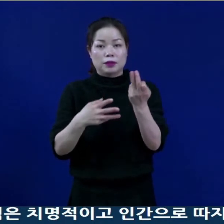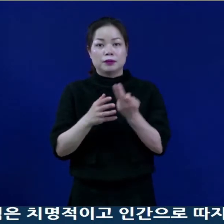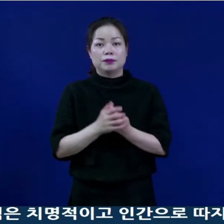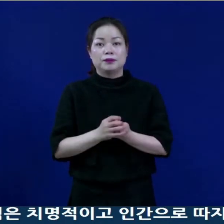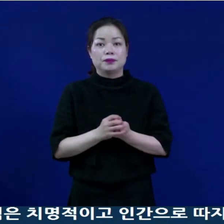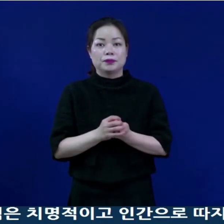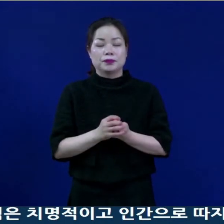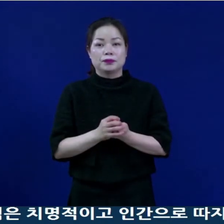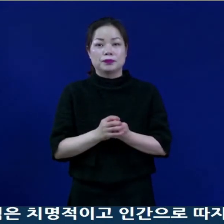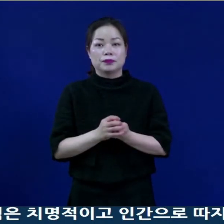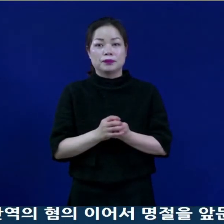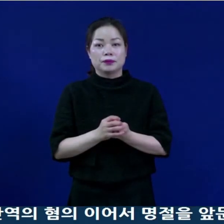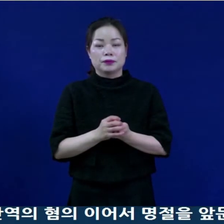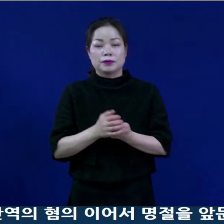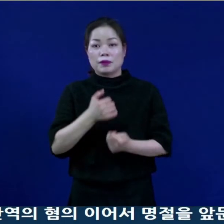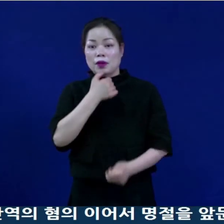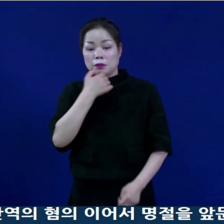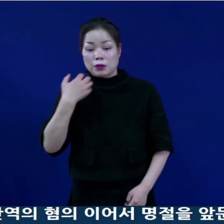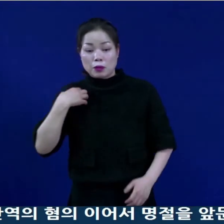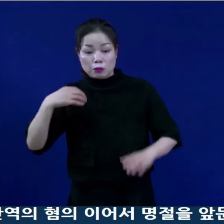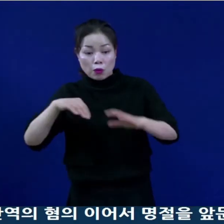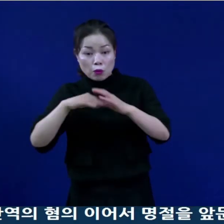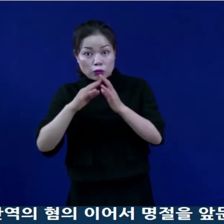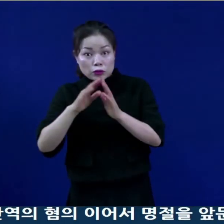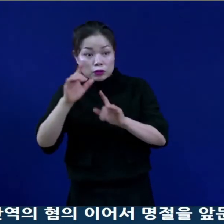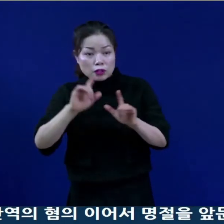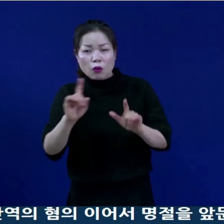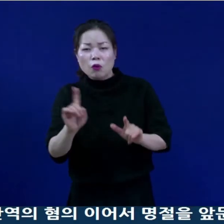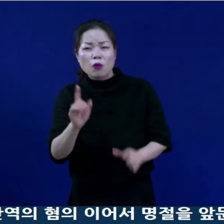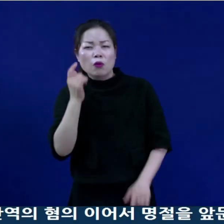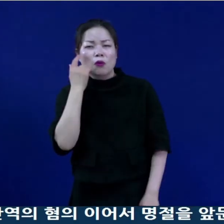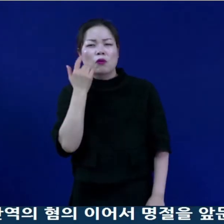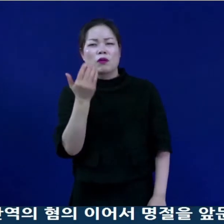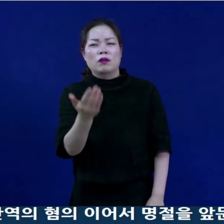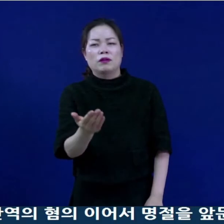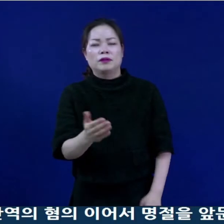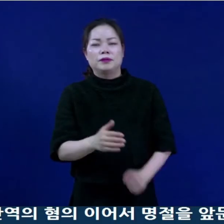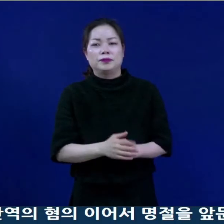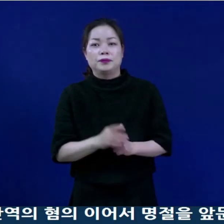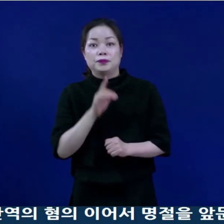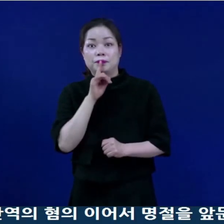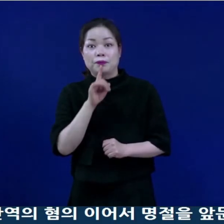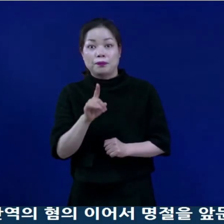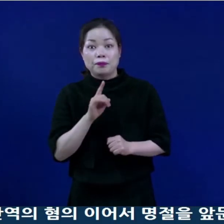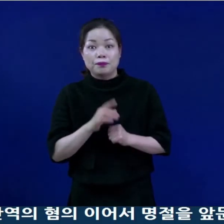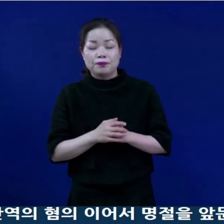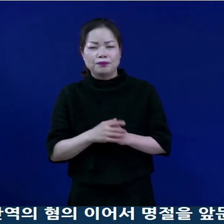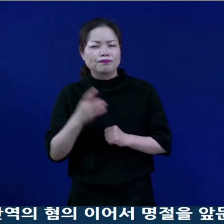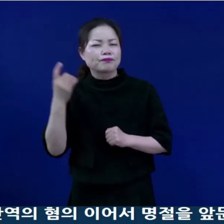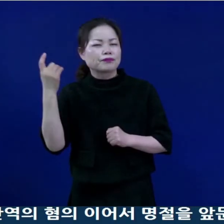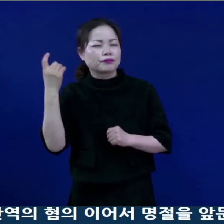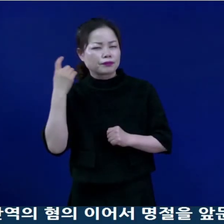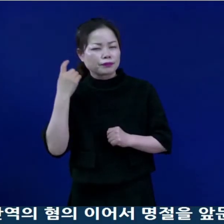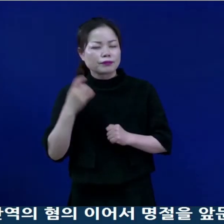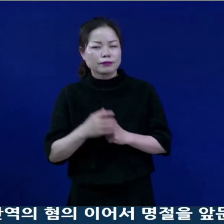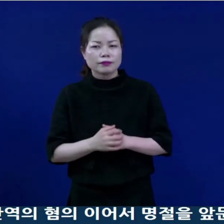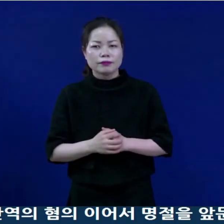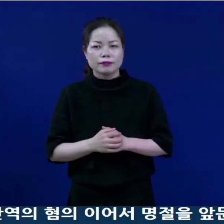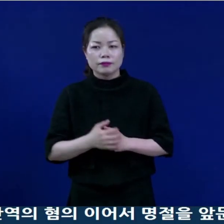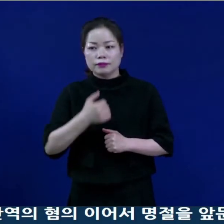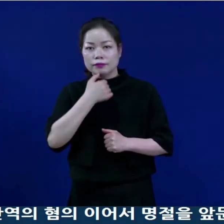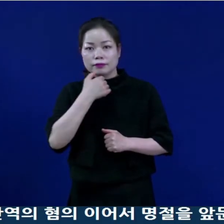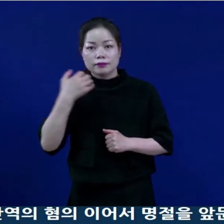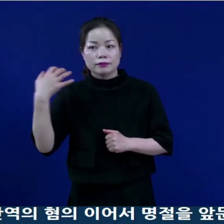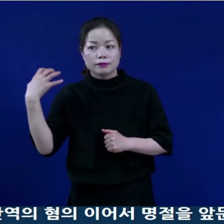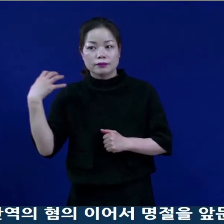13절을 보면 빌라도가 이 모든 상황 앞에서 어떻게 했다? 그 말을 들었다. 빌라도가